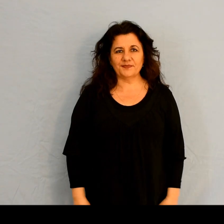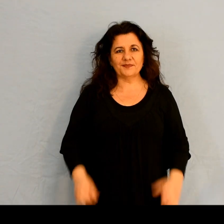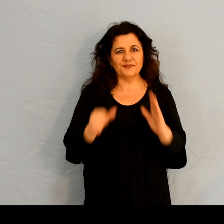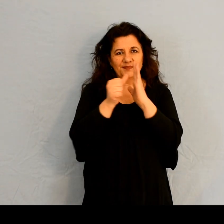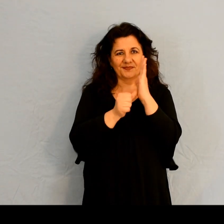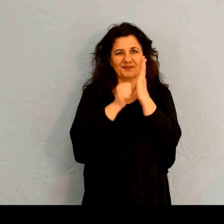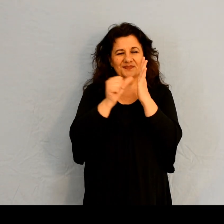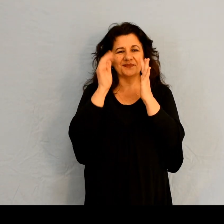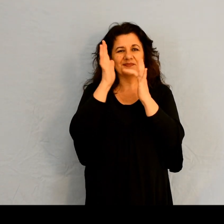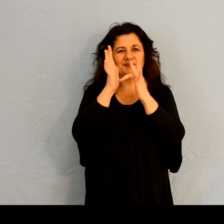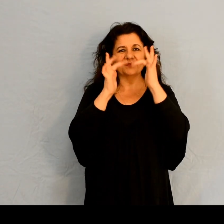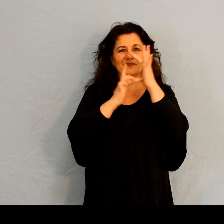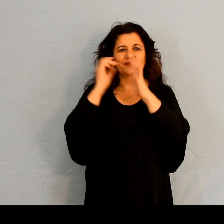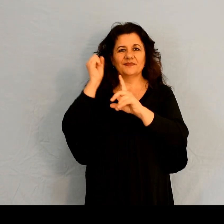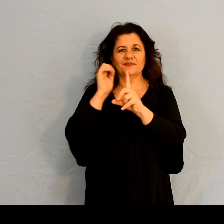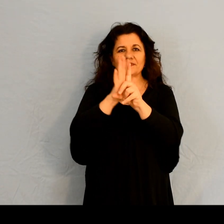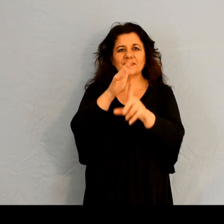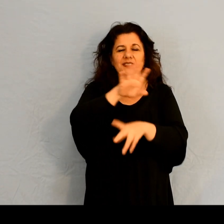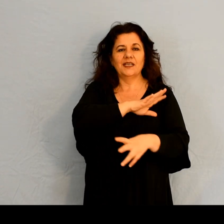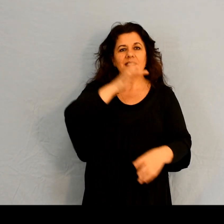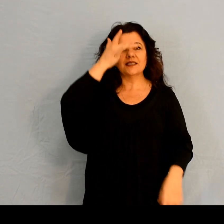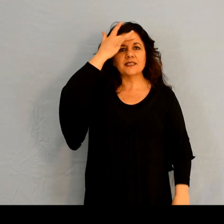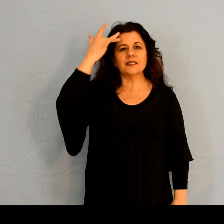Évangile de Jésus-Christ selon saint Luc.